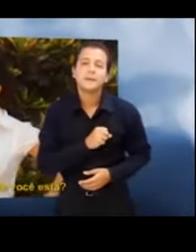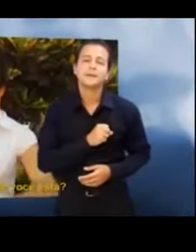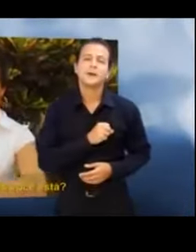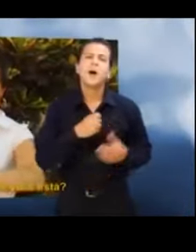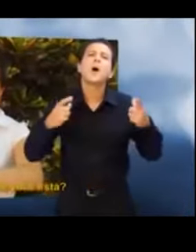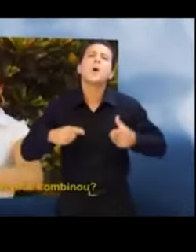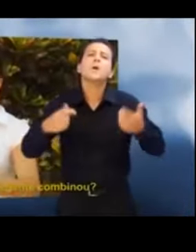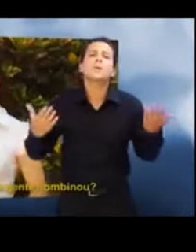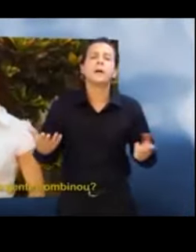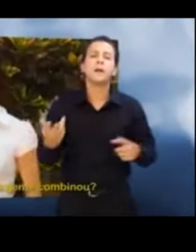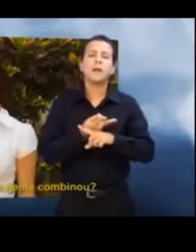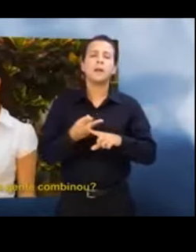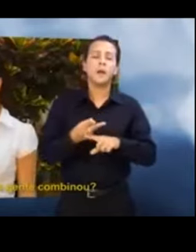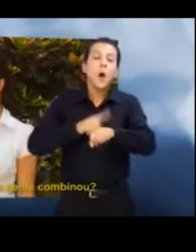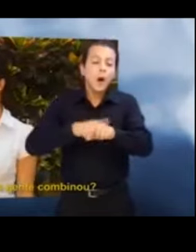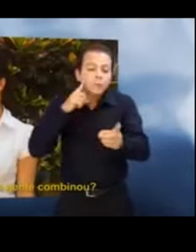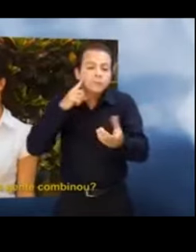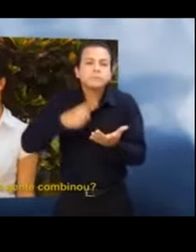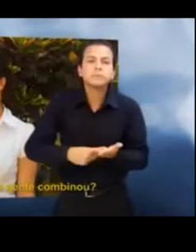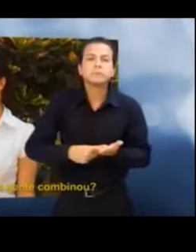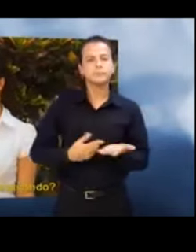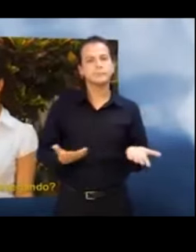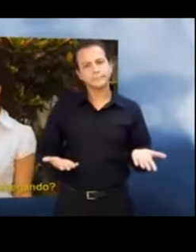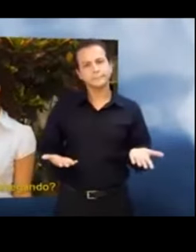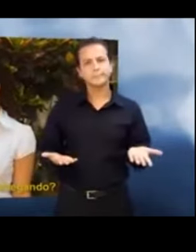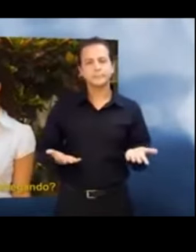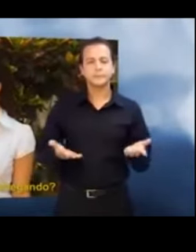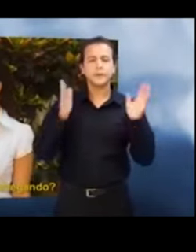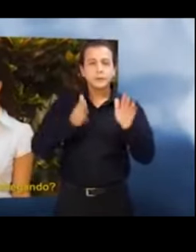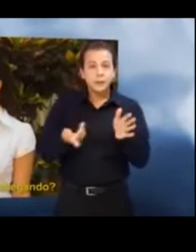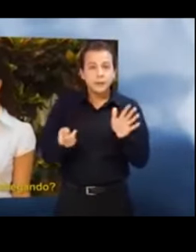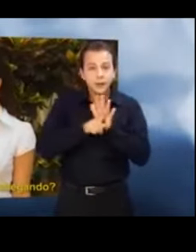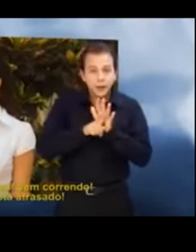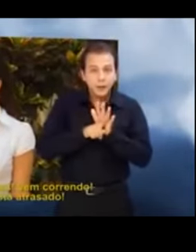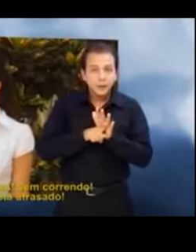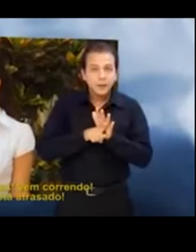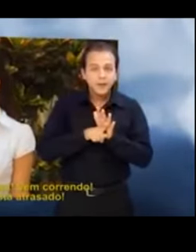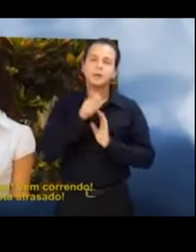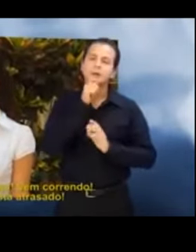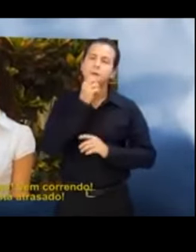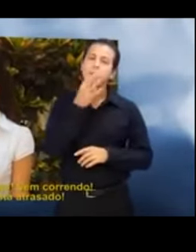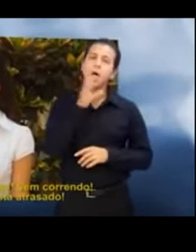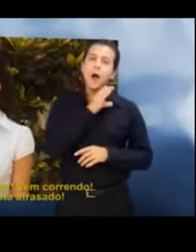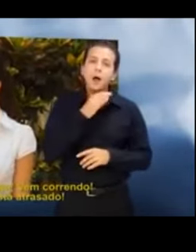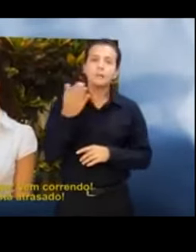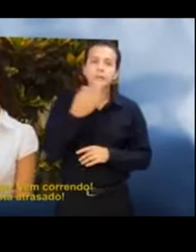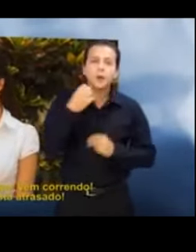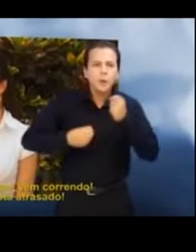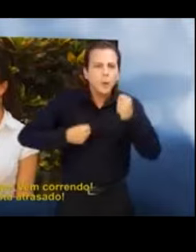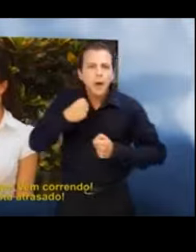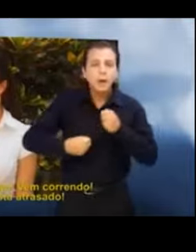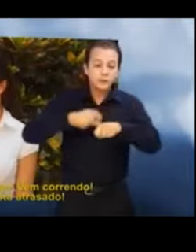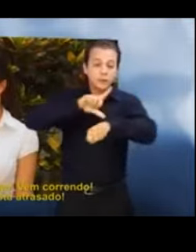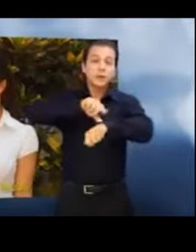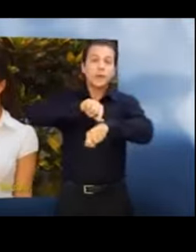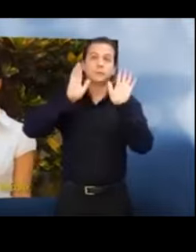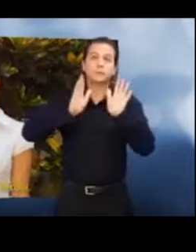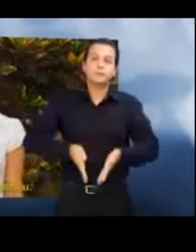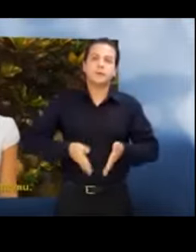onde você tá? Que horas que a gente combinou? Já tá chegando? Tá bom, vem logo, vem correndo, a gente tá